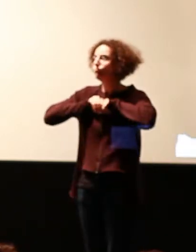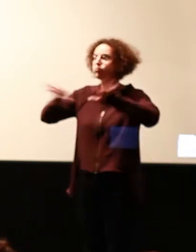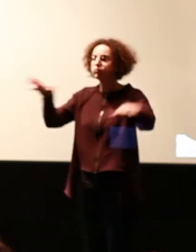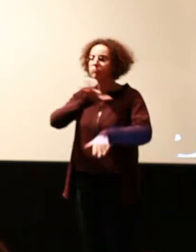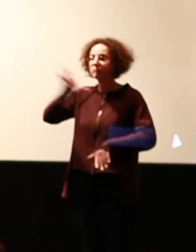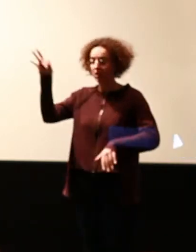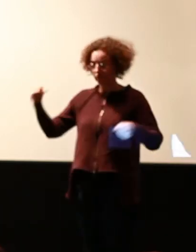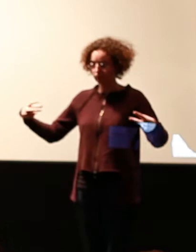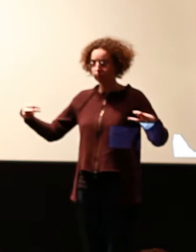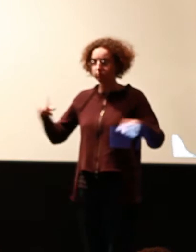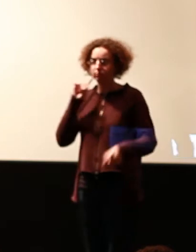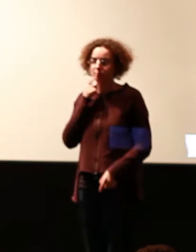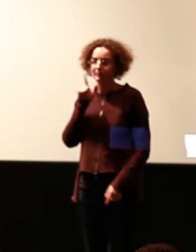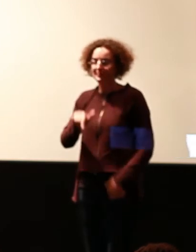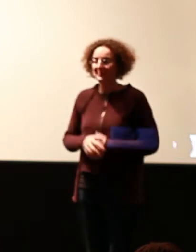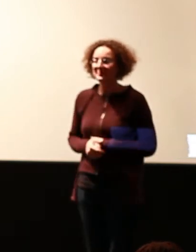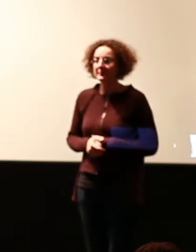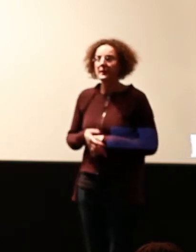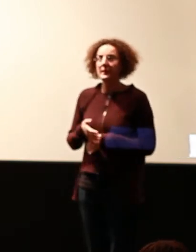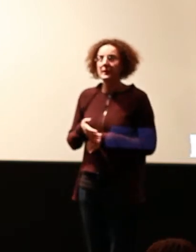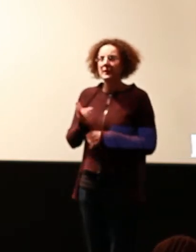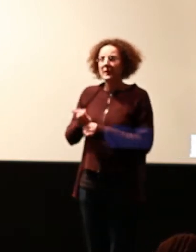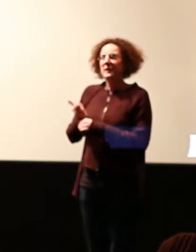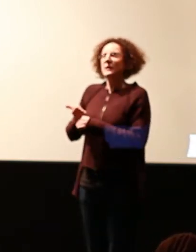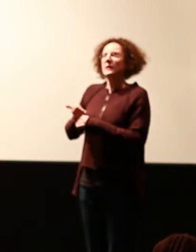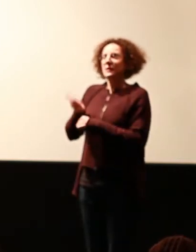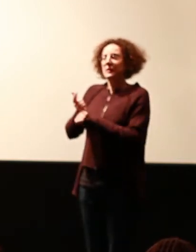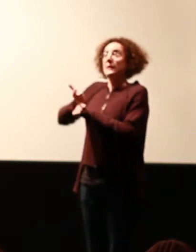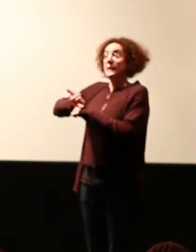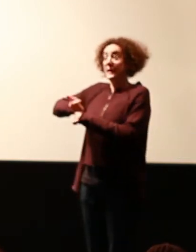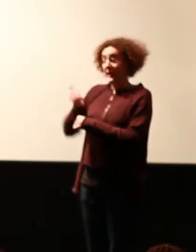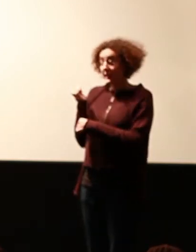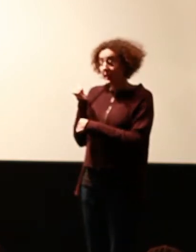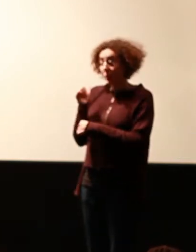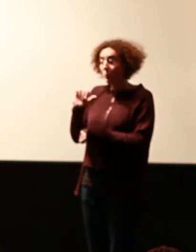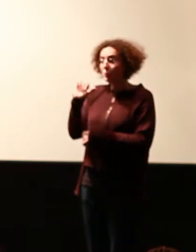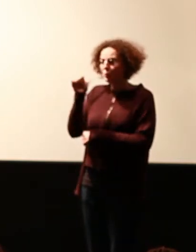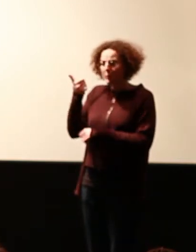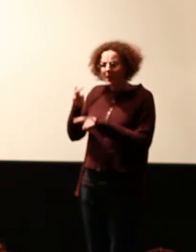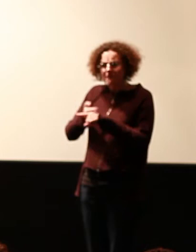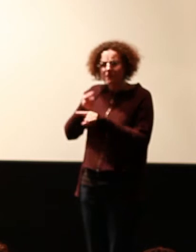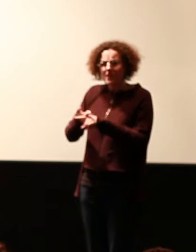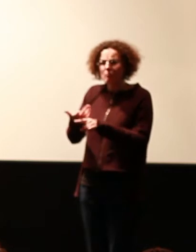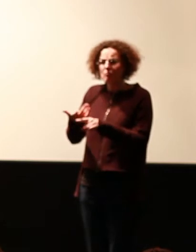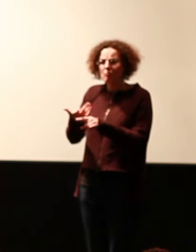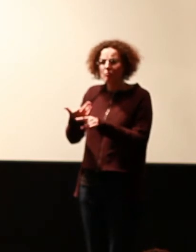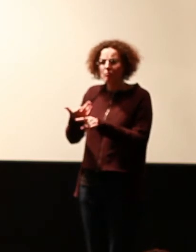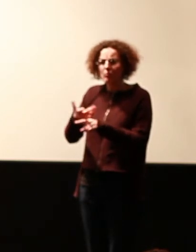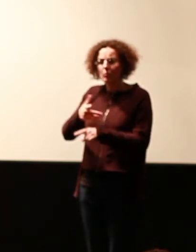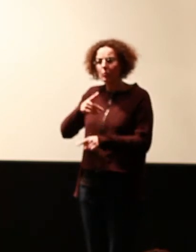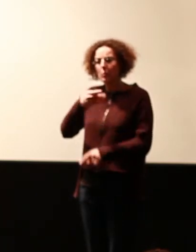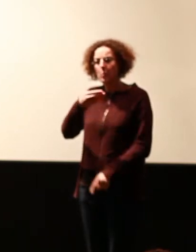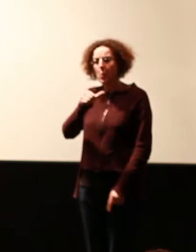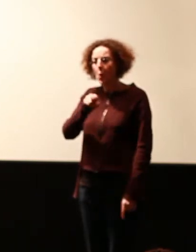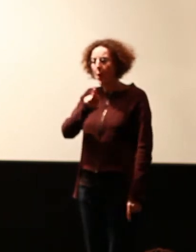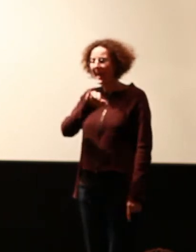Et l'année dernière, on avait présenté le premier long métrage de Maurice Pialat, qui était donc L'enfance nue, qui